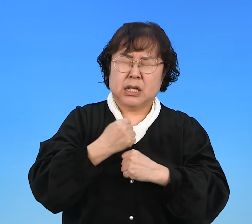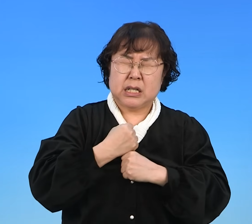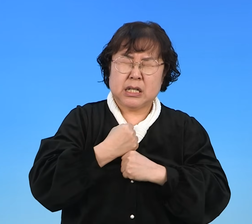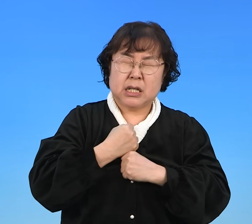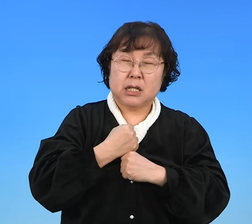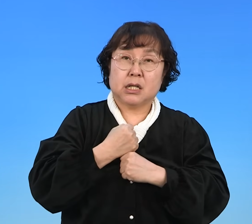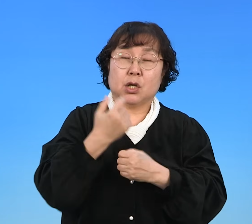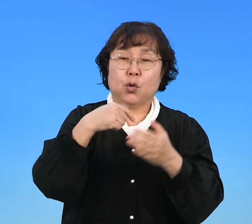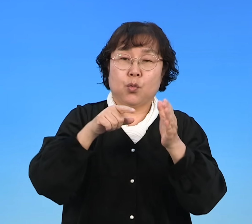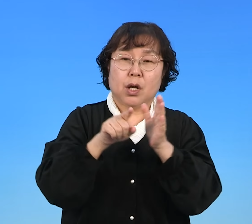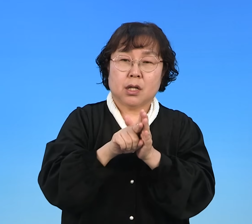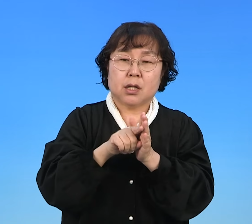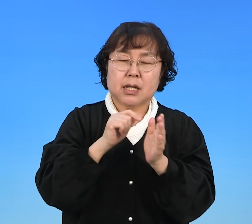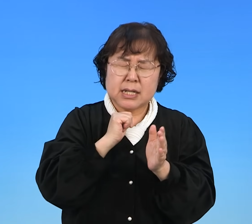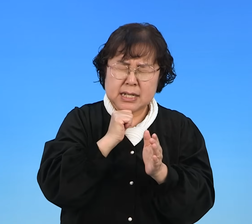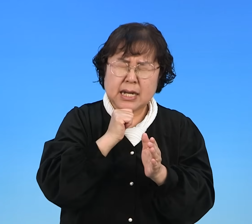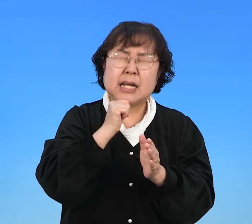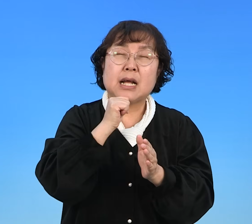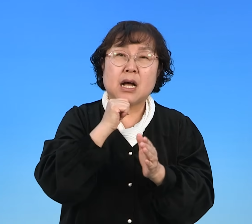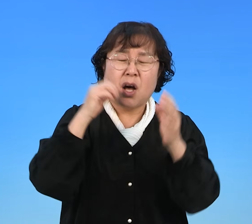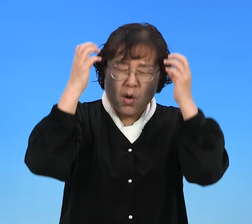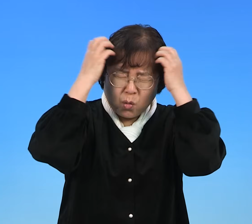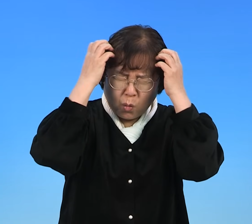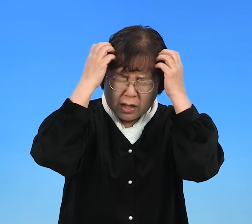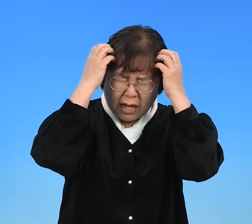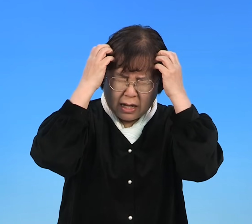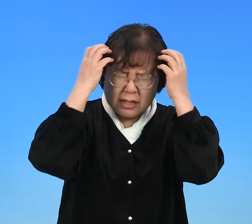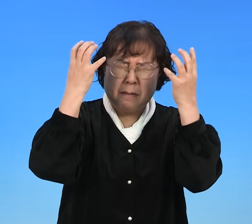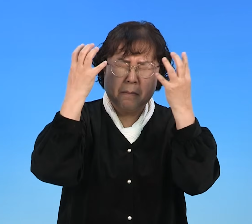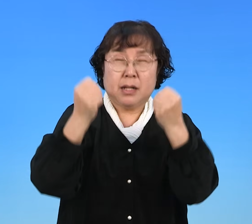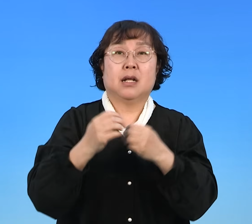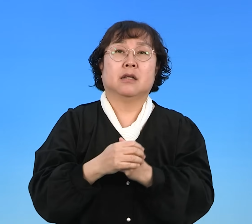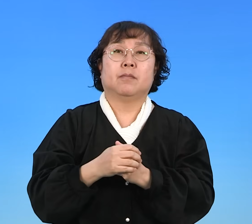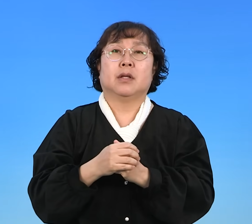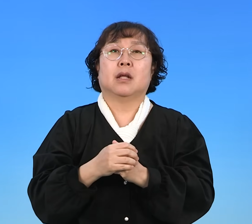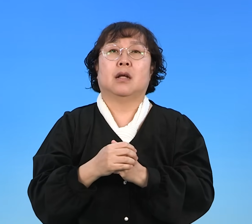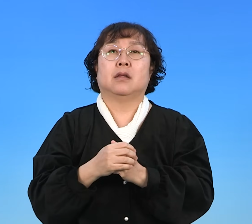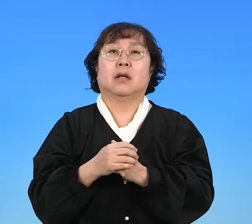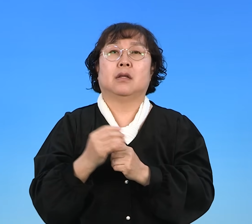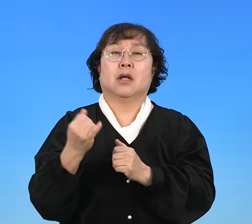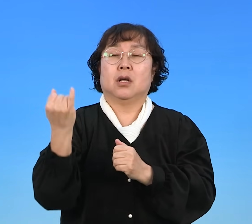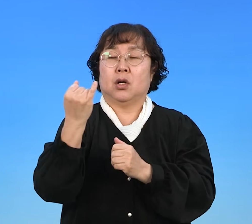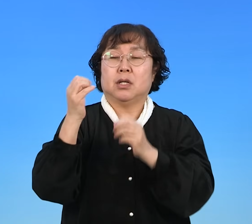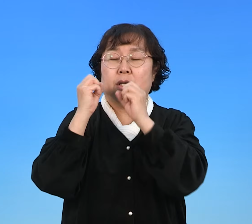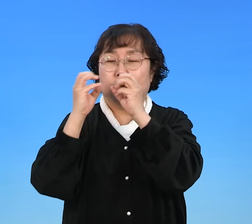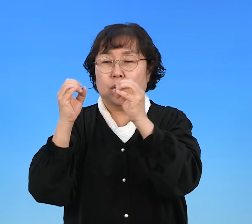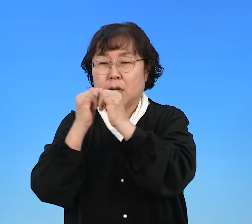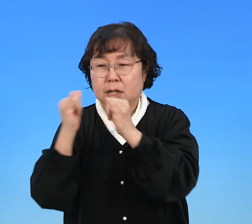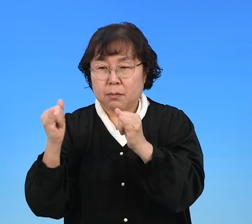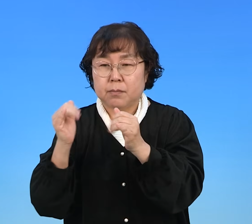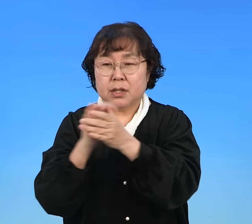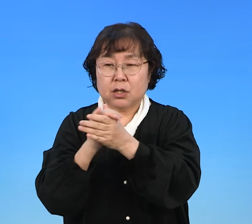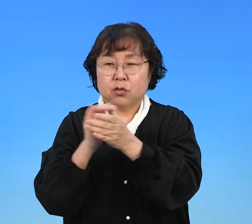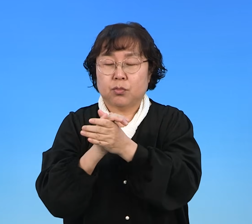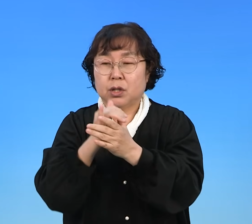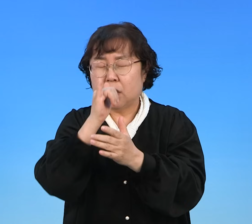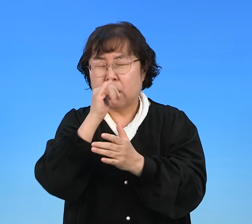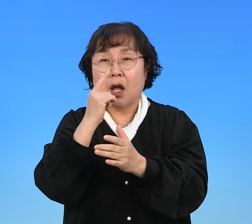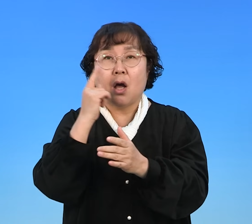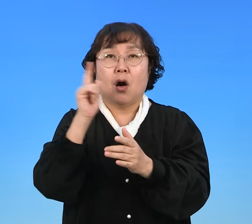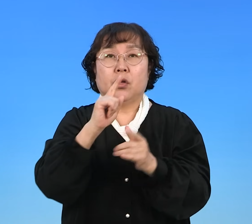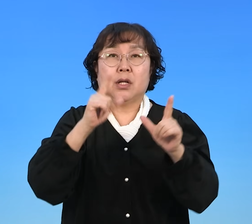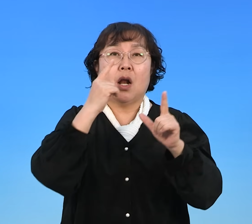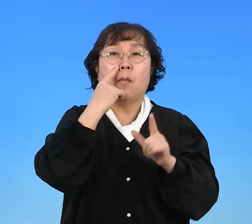눈물이 났던 게요, 저희 어머니 친구 여전도사님이 계세요. 전화드렸더니 이런 말씀을 하시대요. 어느